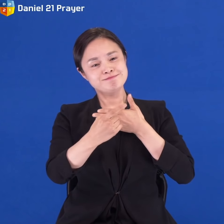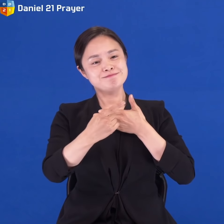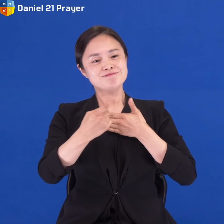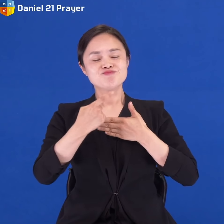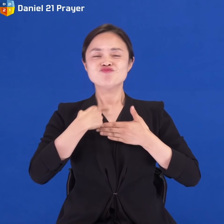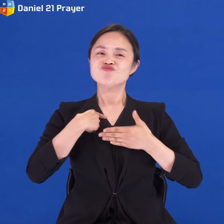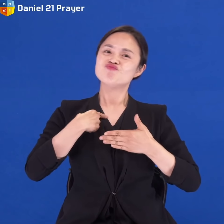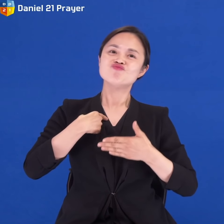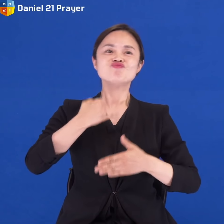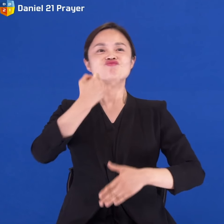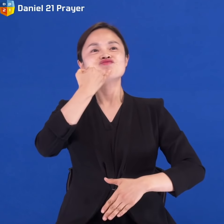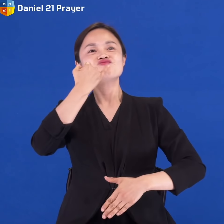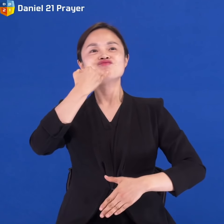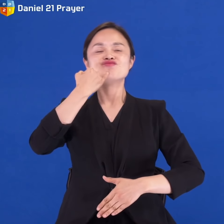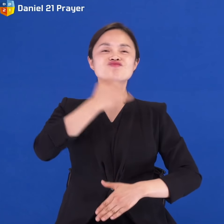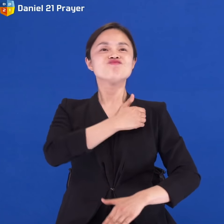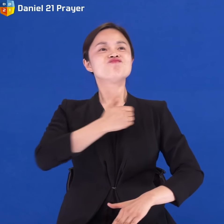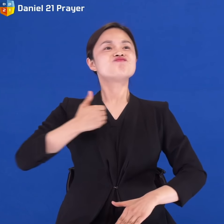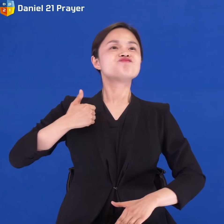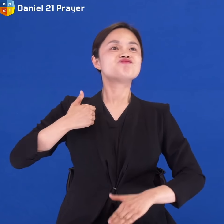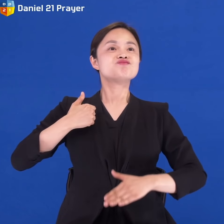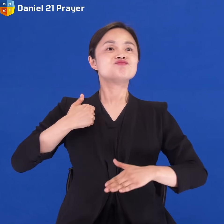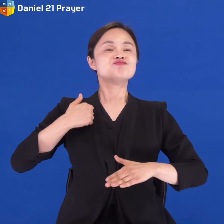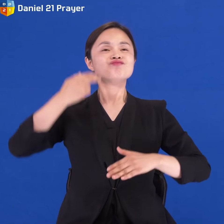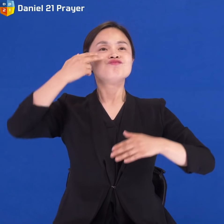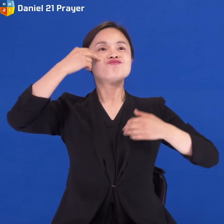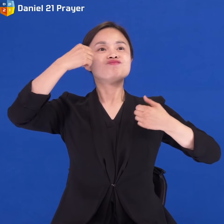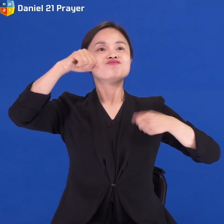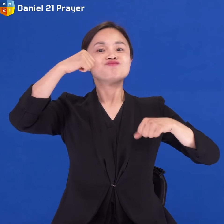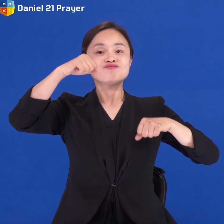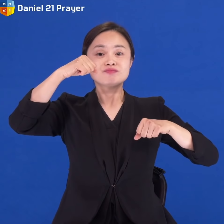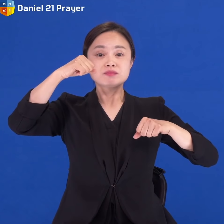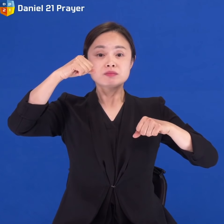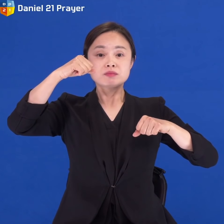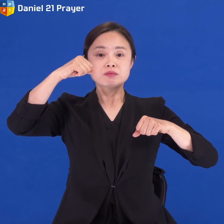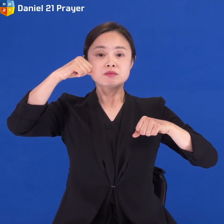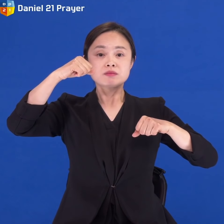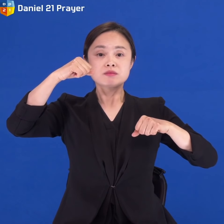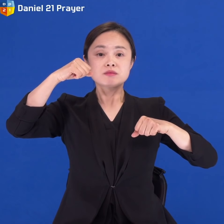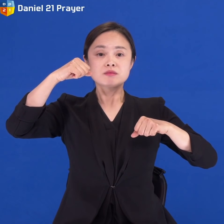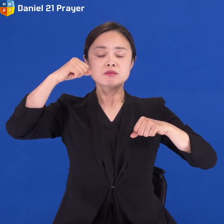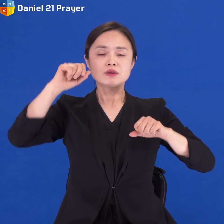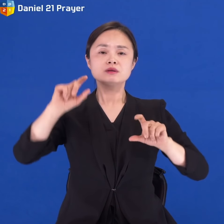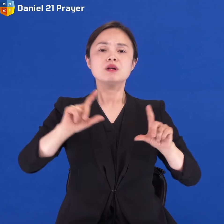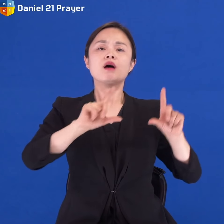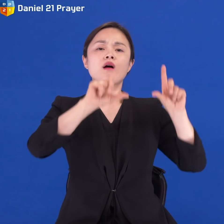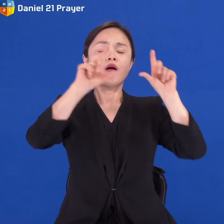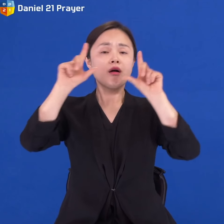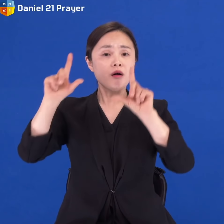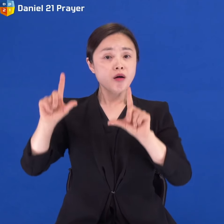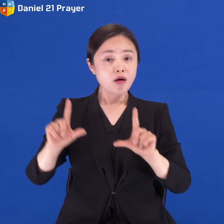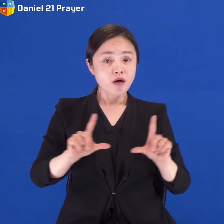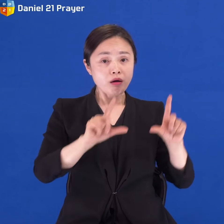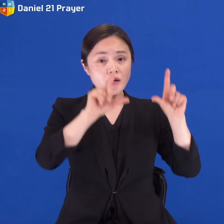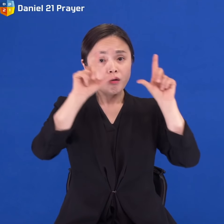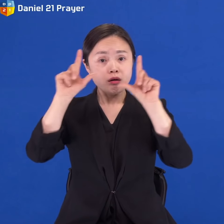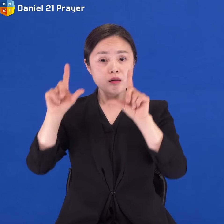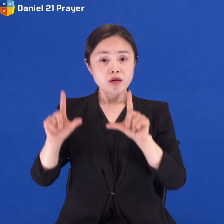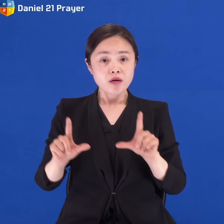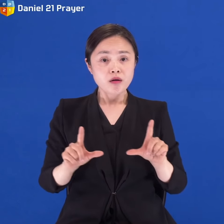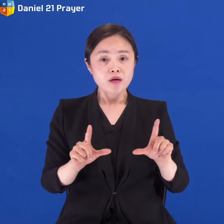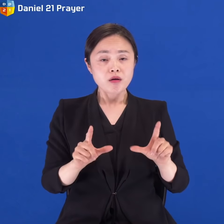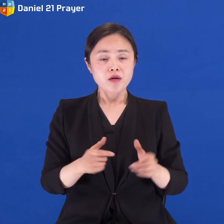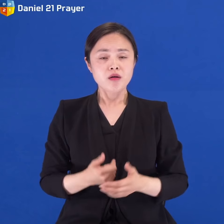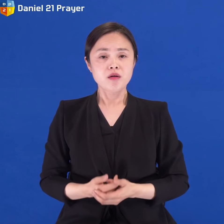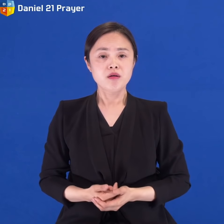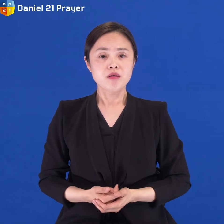이렇게 했기 때문에 거기다가 쟤도 인정 안 하는 예쁜 척 하고 이렇게 있었기 때문에 그 달구뚝